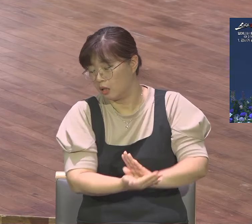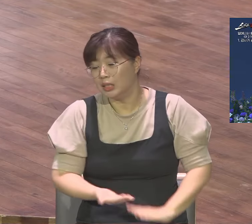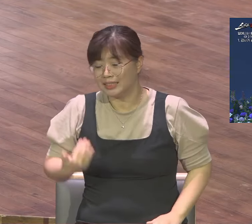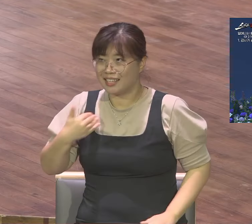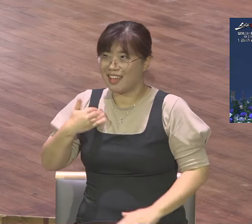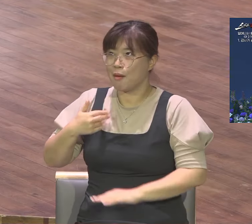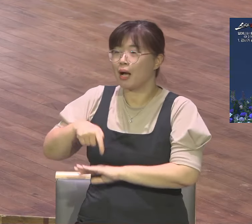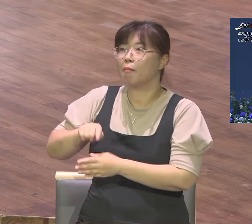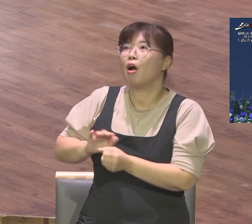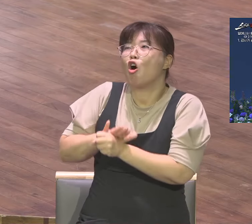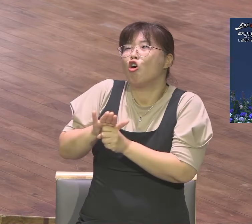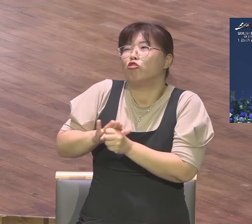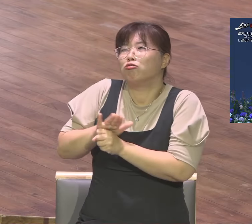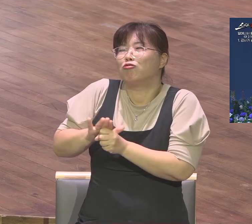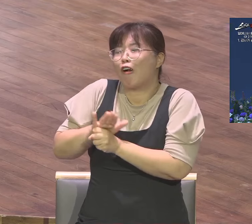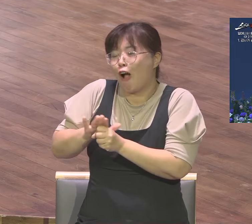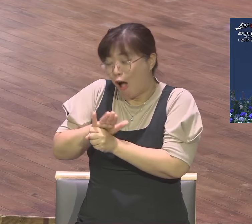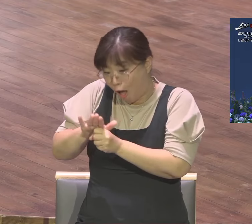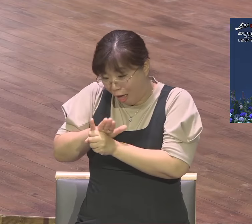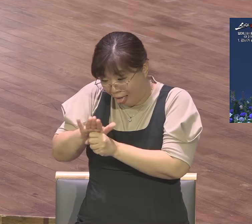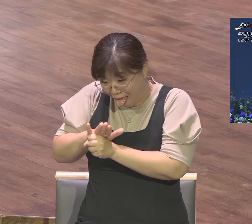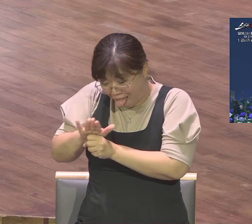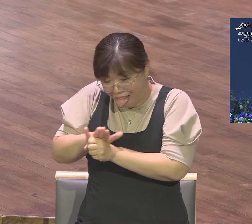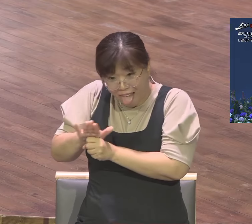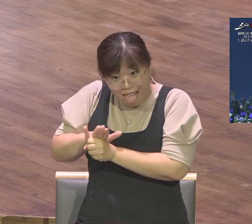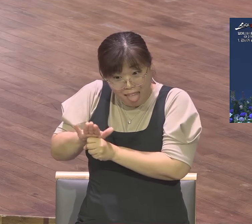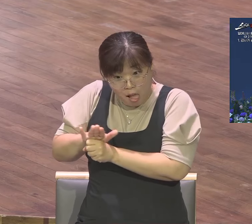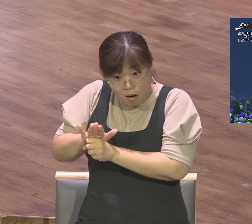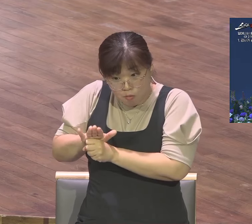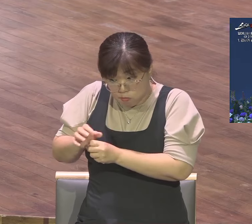해요? 치유가 되죠.